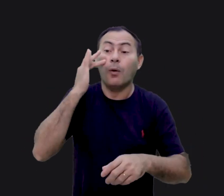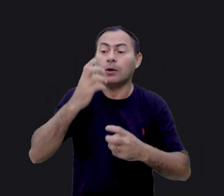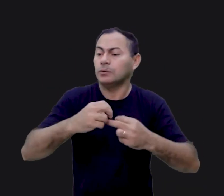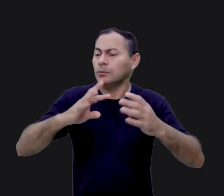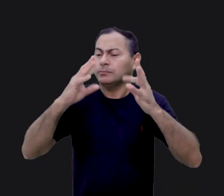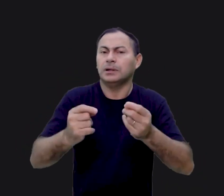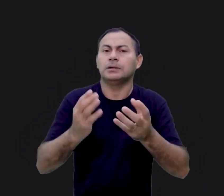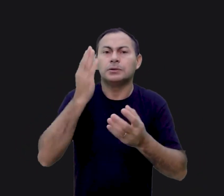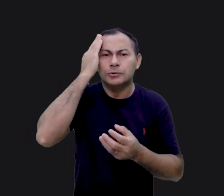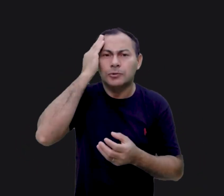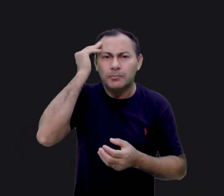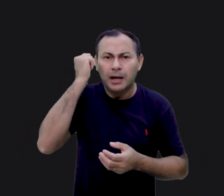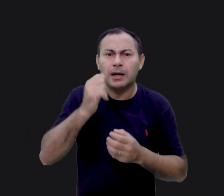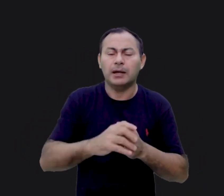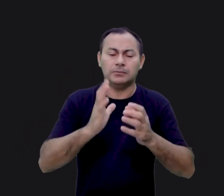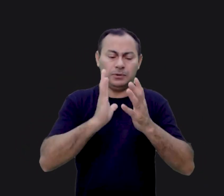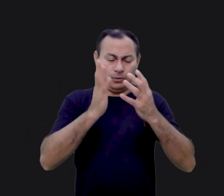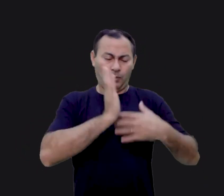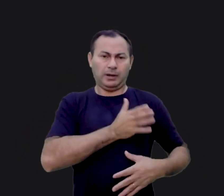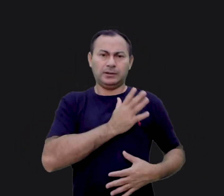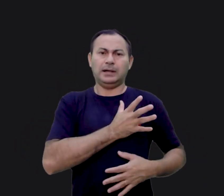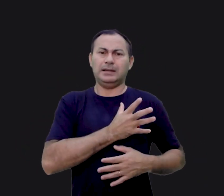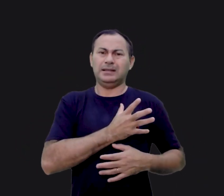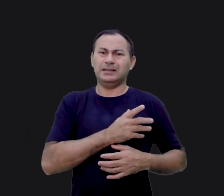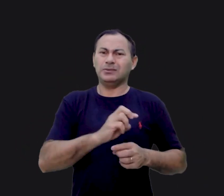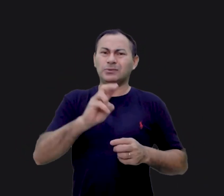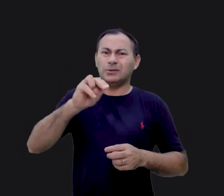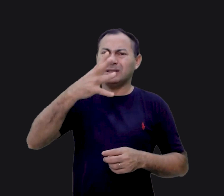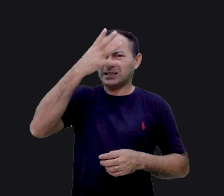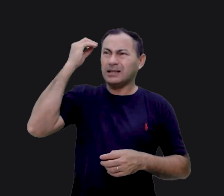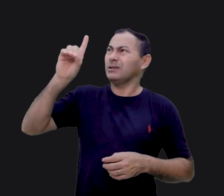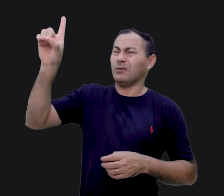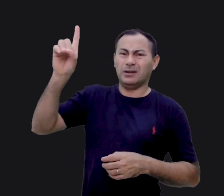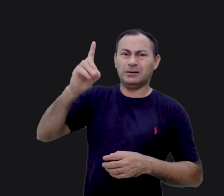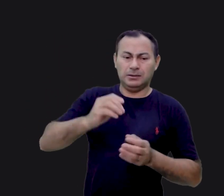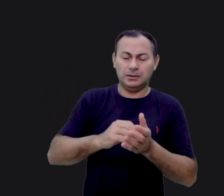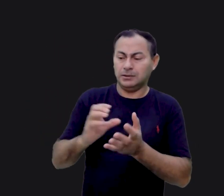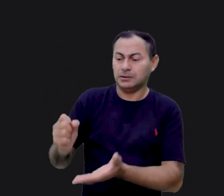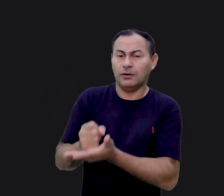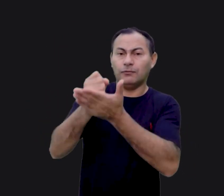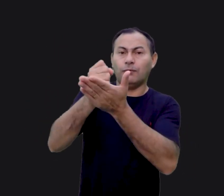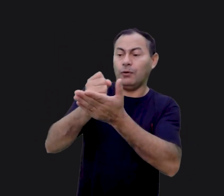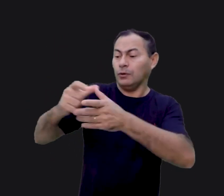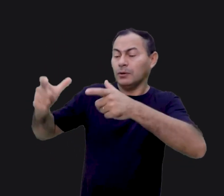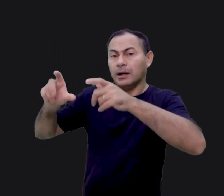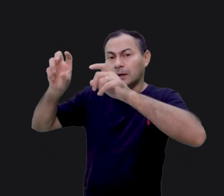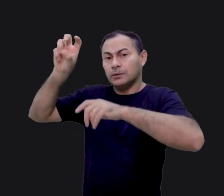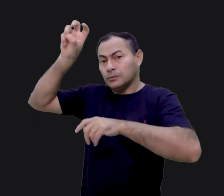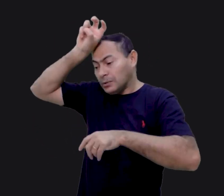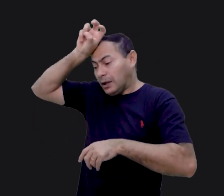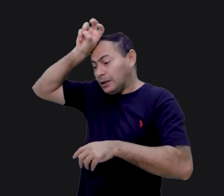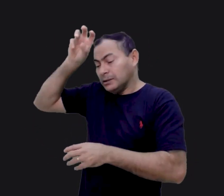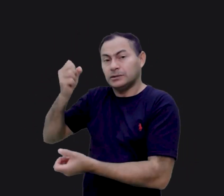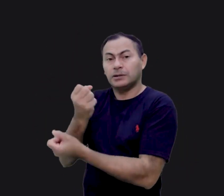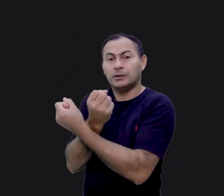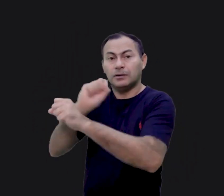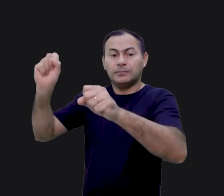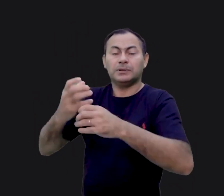quanto tens sim souber benção o teu coração e te esqueças do Senhor teu Deus que te tirou da Terra do Egito da casa